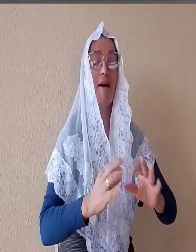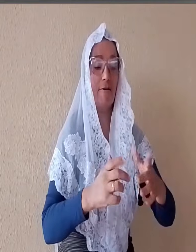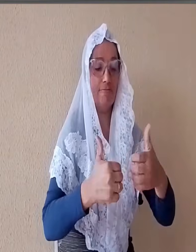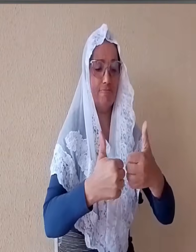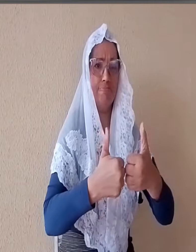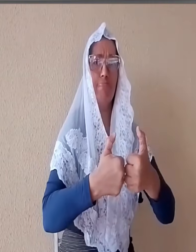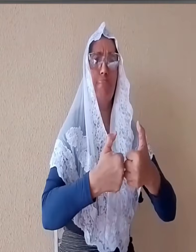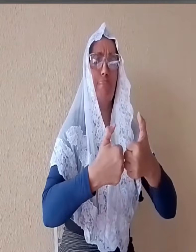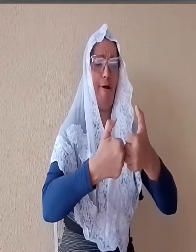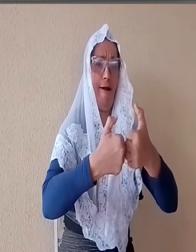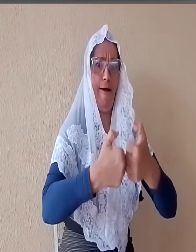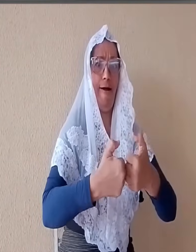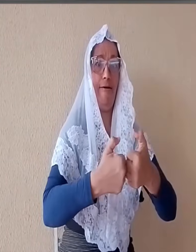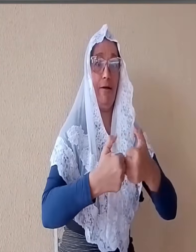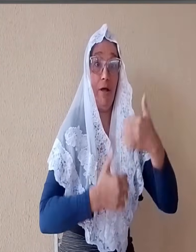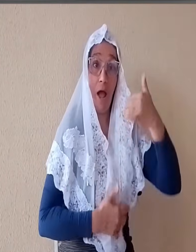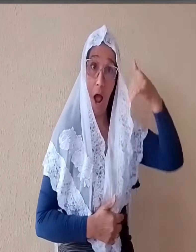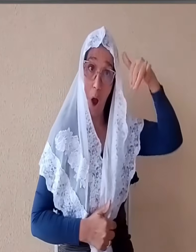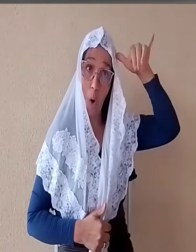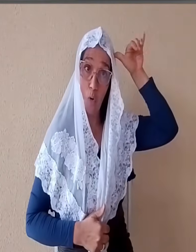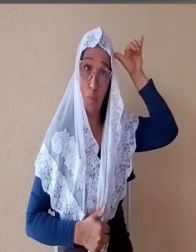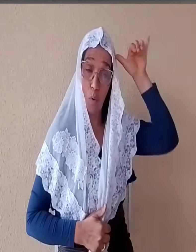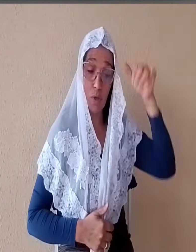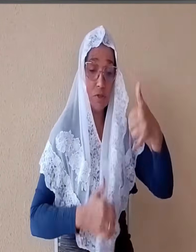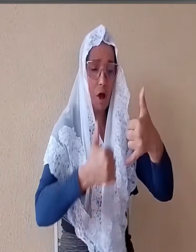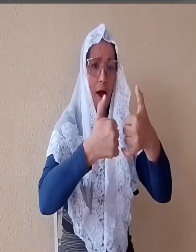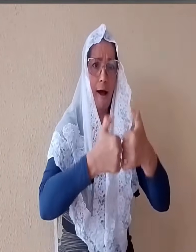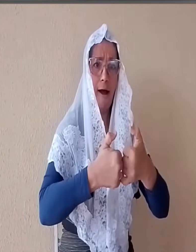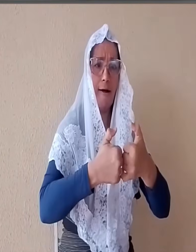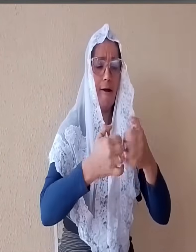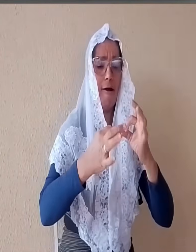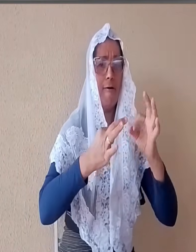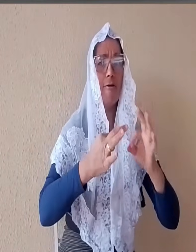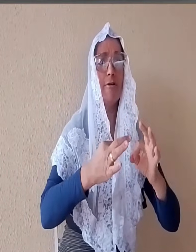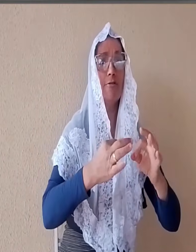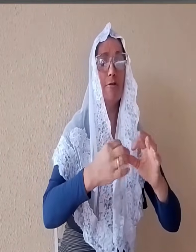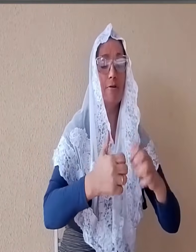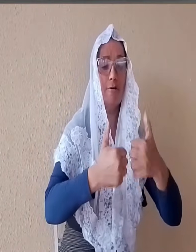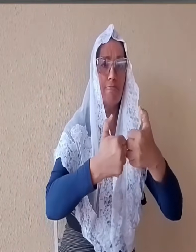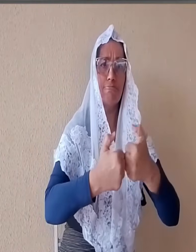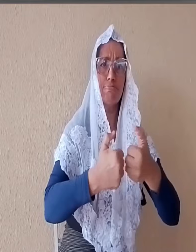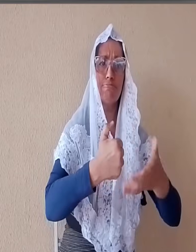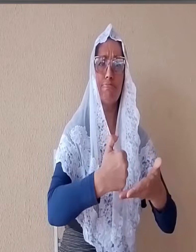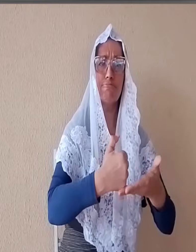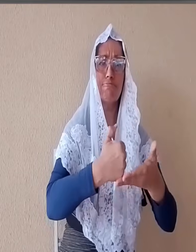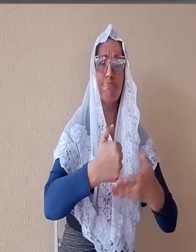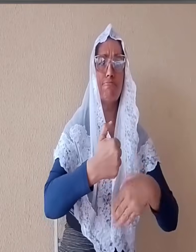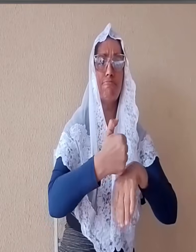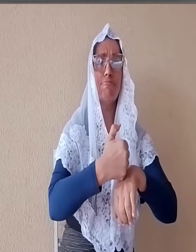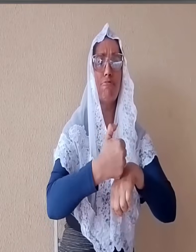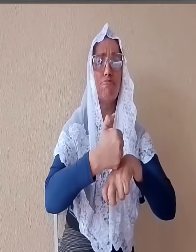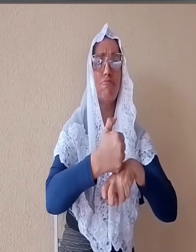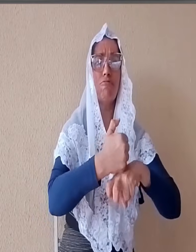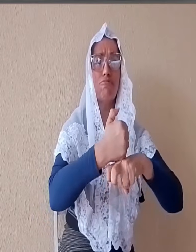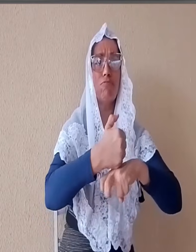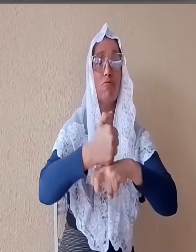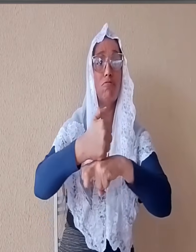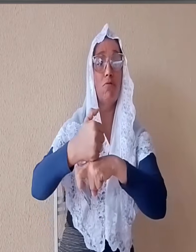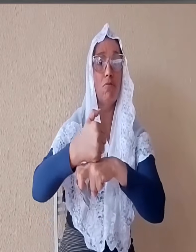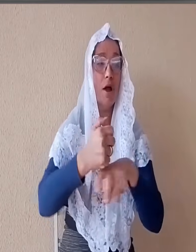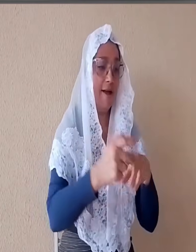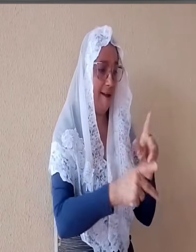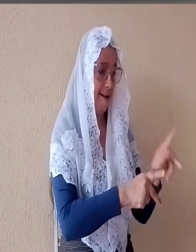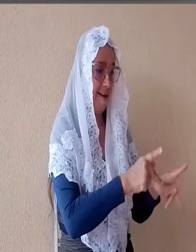Aiô ia diante da arca. E Davi e toda a casa de Israel alegravam-se